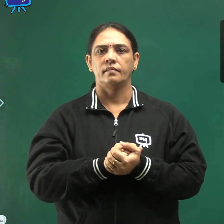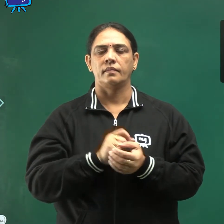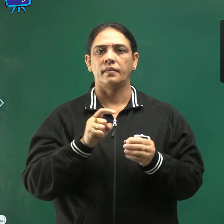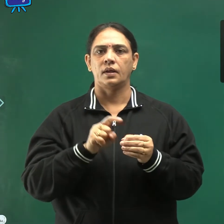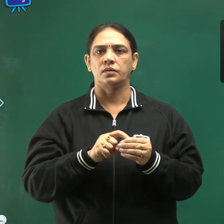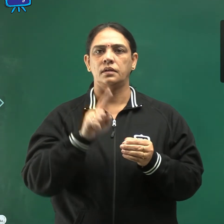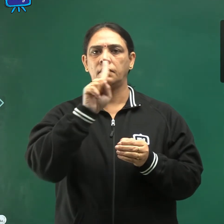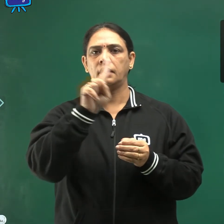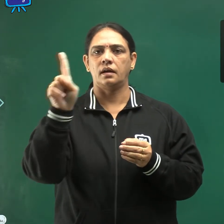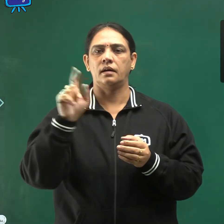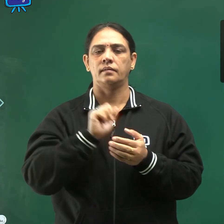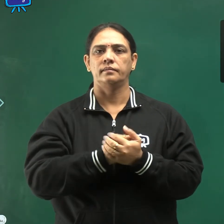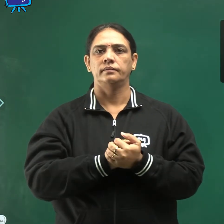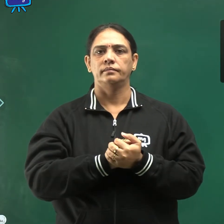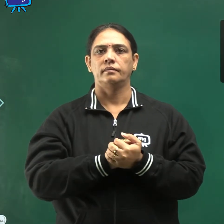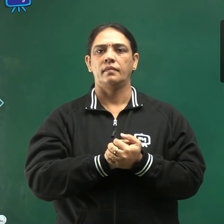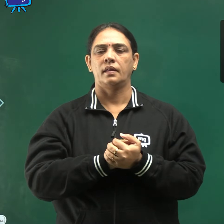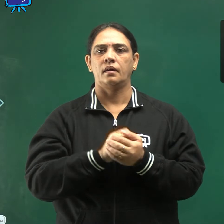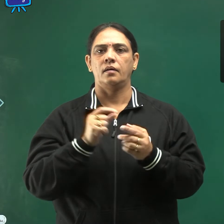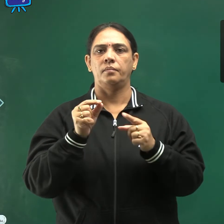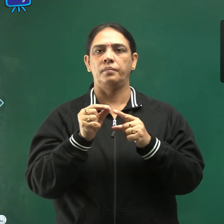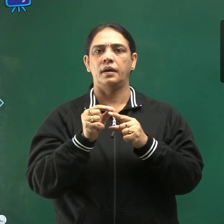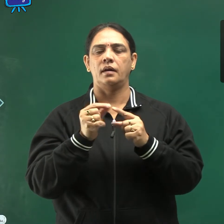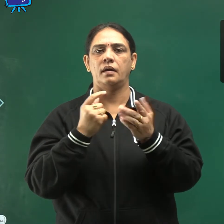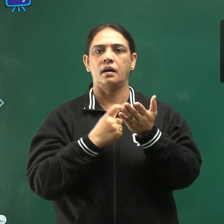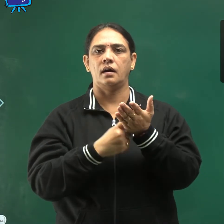प्रश्न नंबर 11 सिद्ध कीजिए